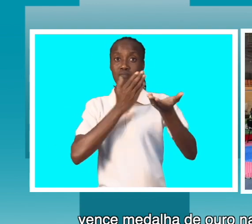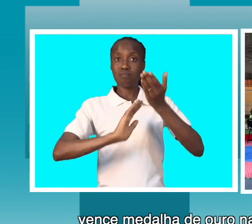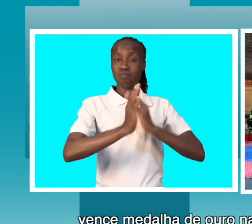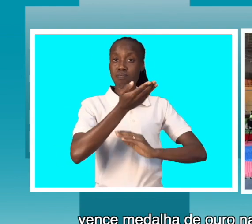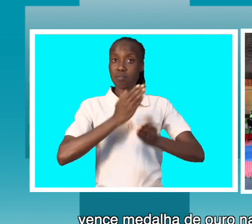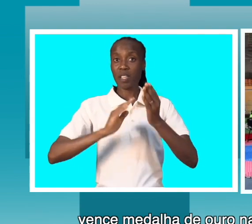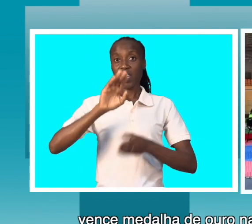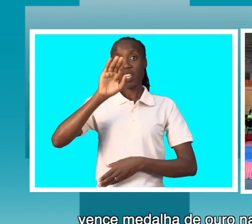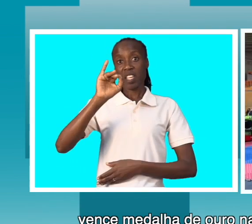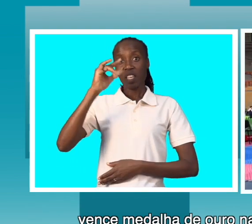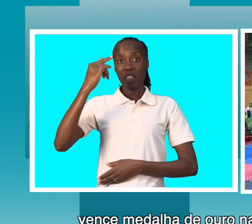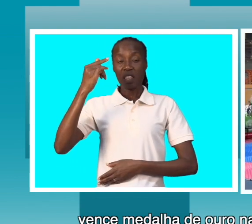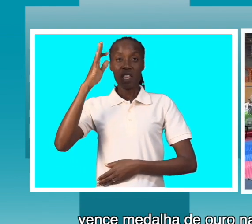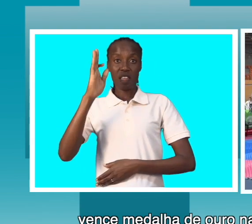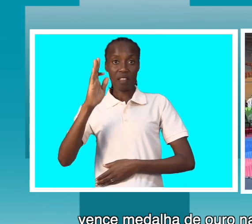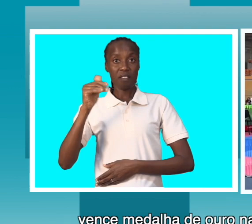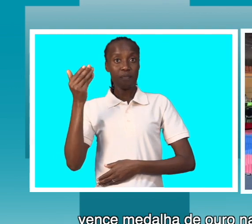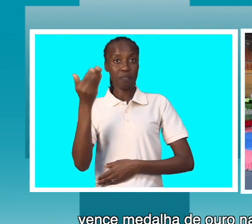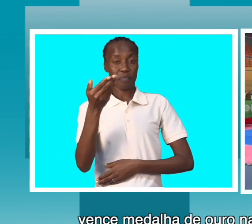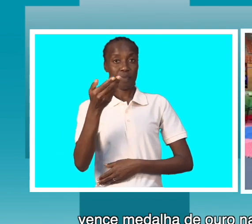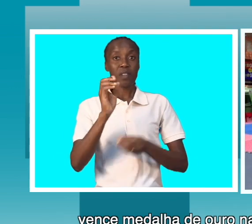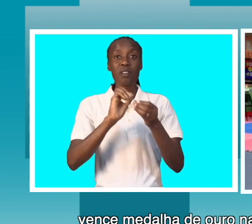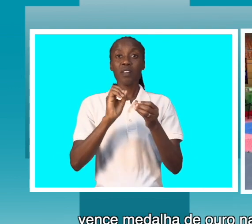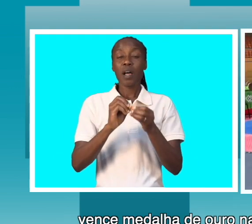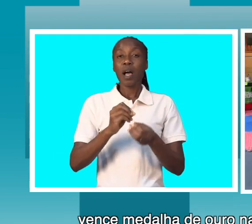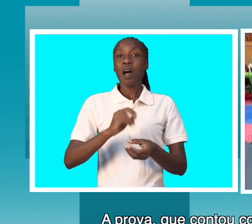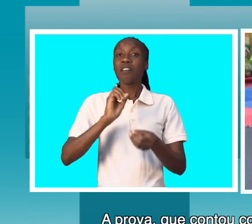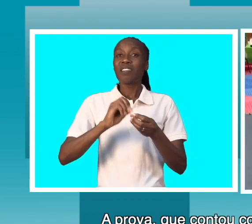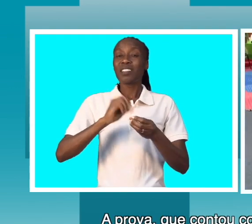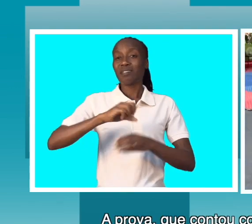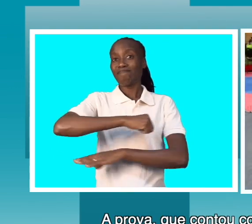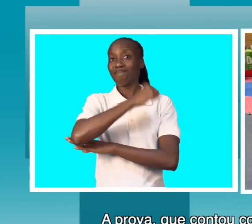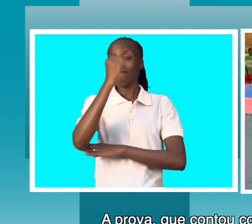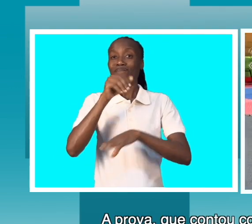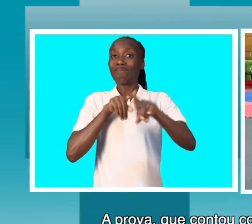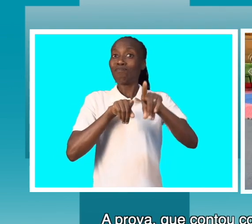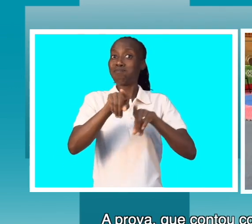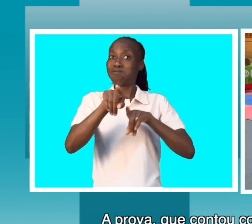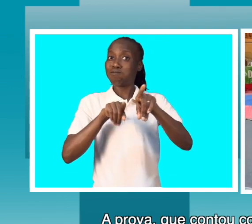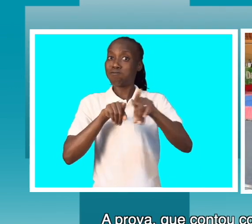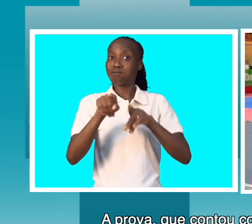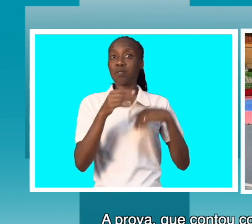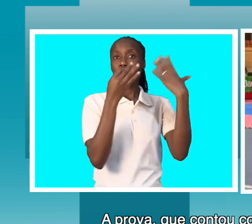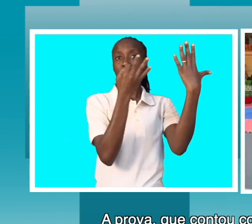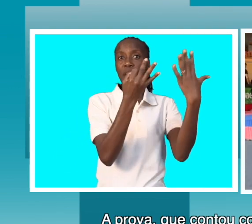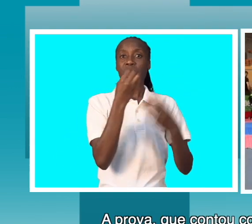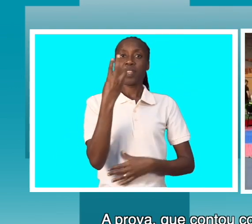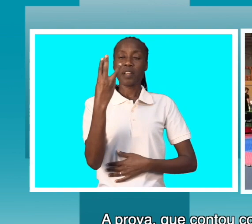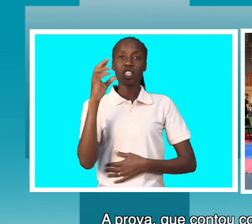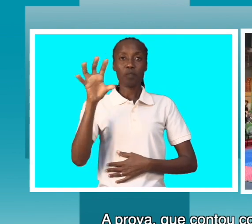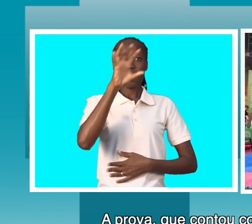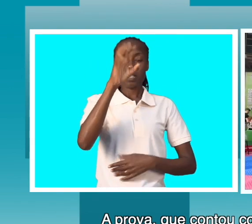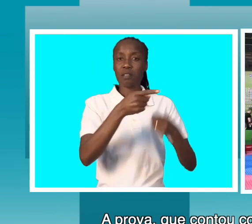Taekwondo, ITF, na categoria de Self-Defense. A prova, que contou com a presença de 83